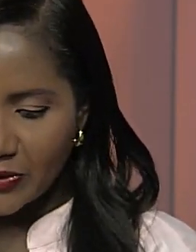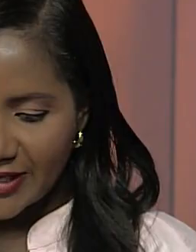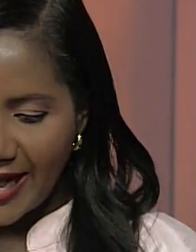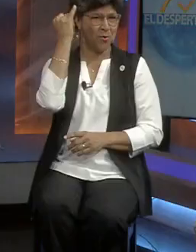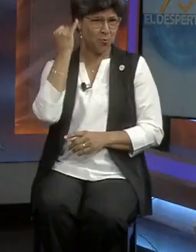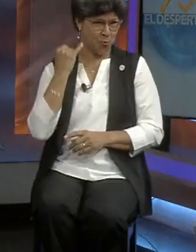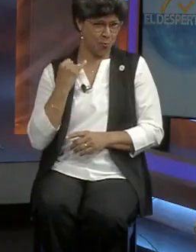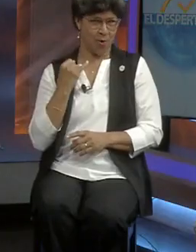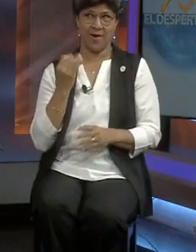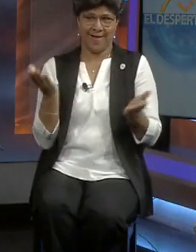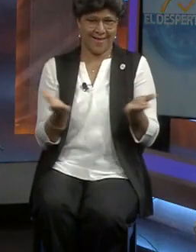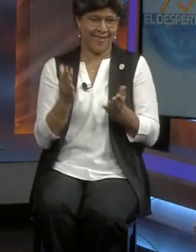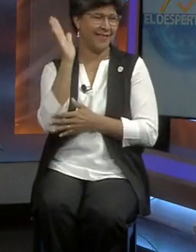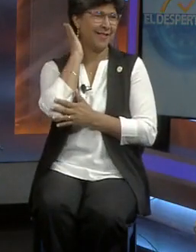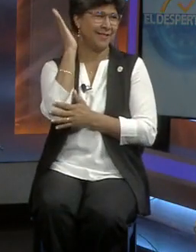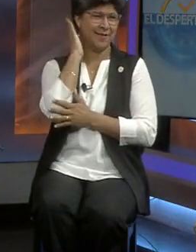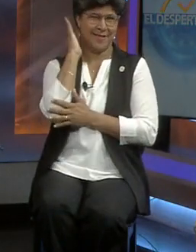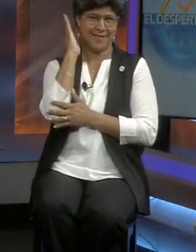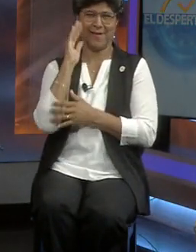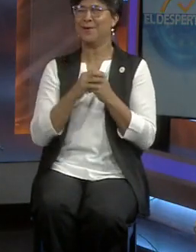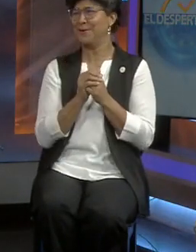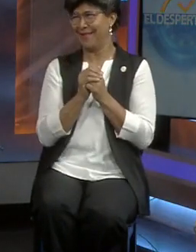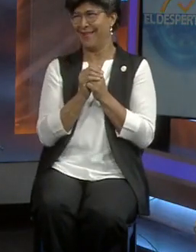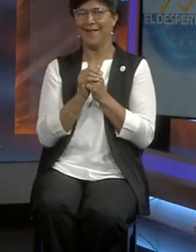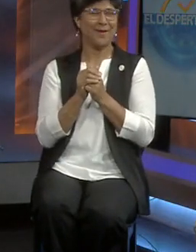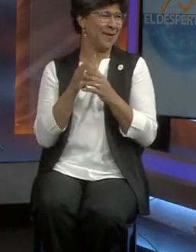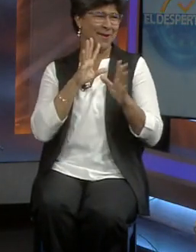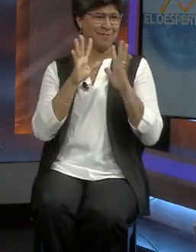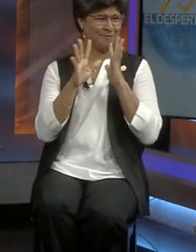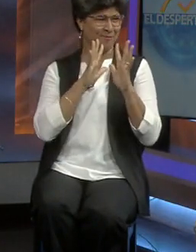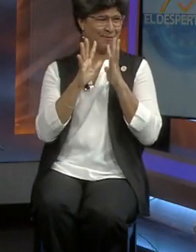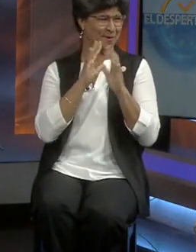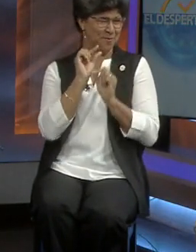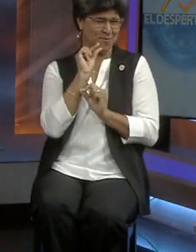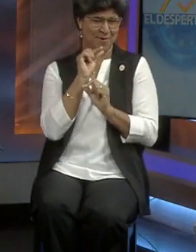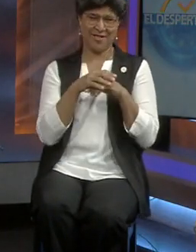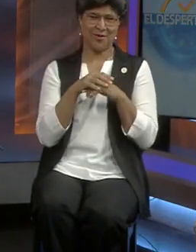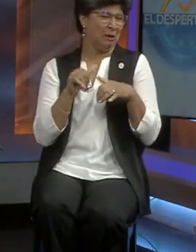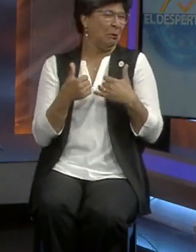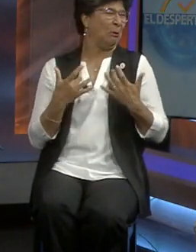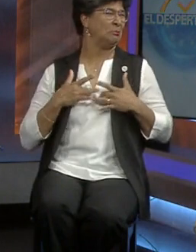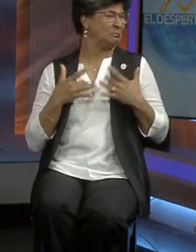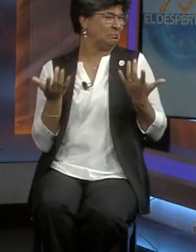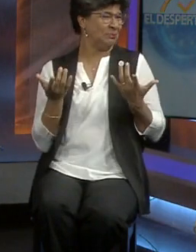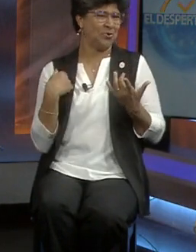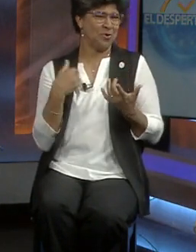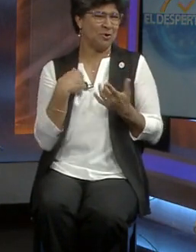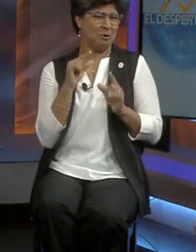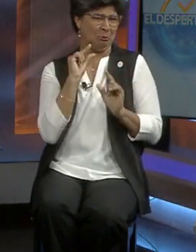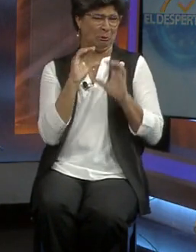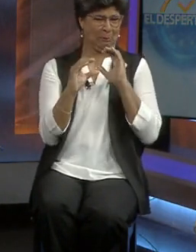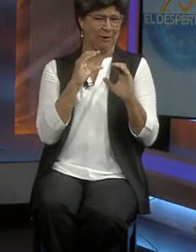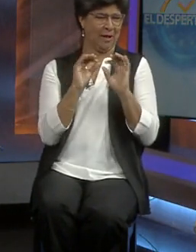González del Instituto para Sordos Santa Rosa, para que hablemos un poquito de cómo podemos nosotros tener, aunque sea una comunicación mínima,